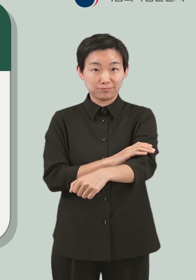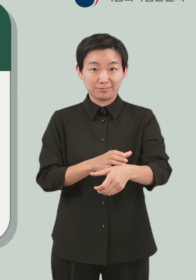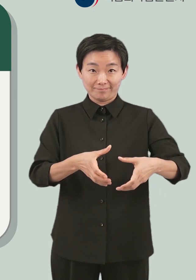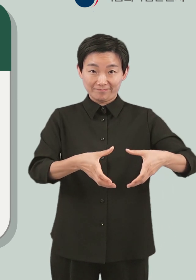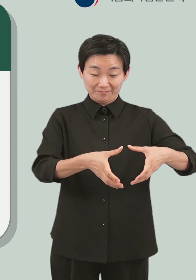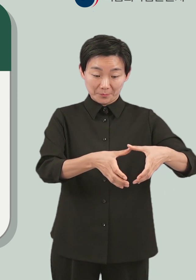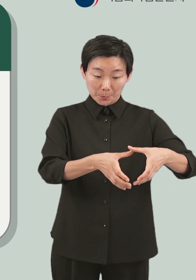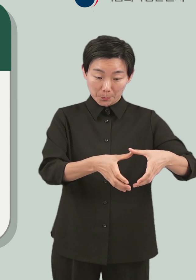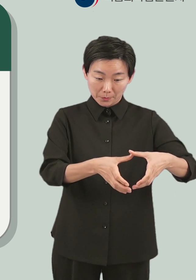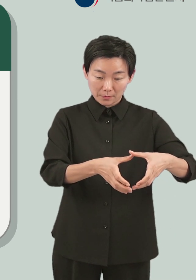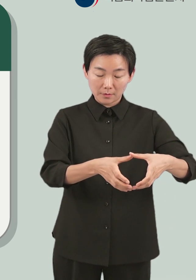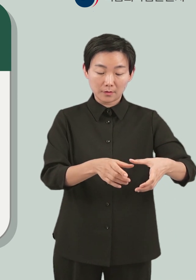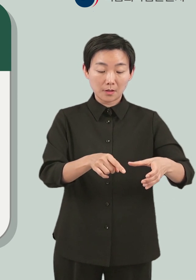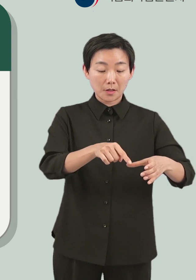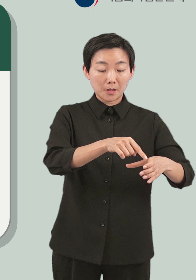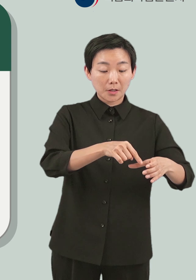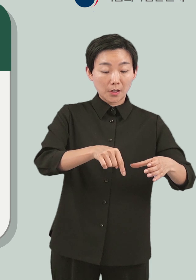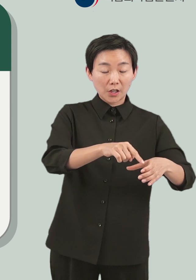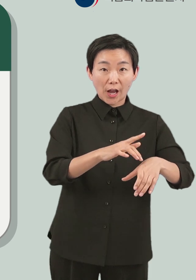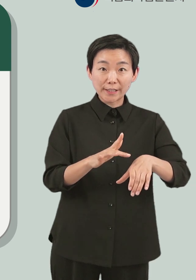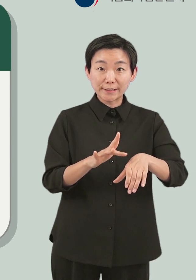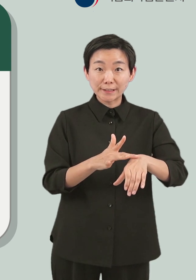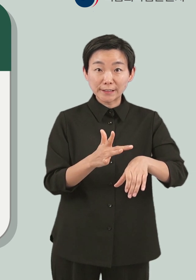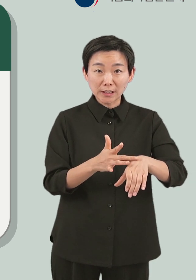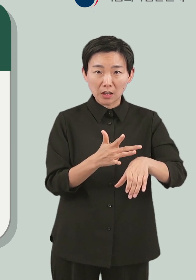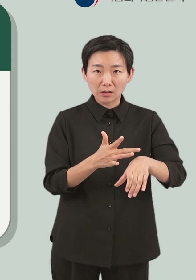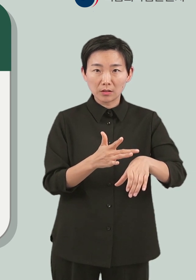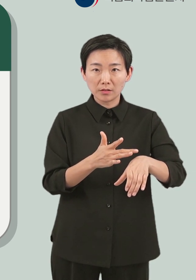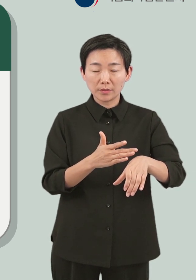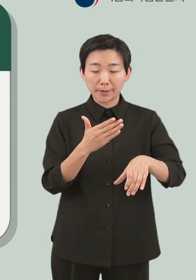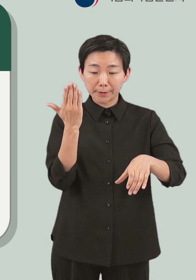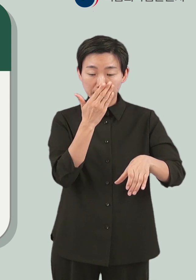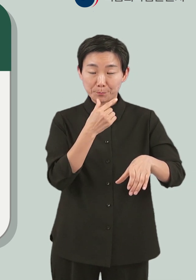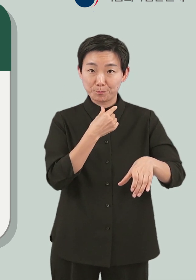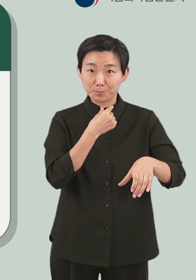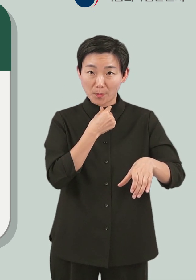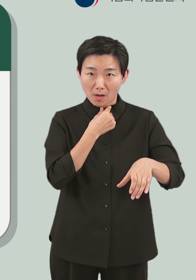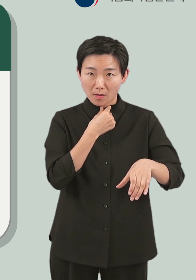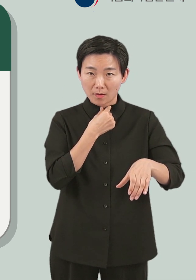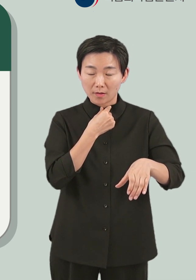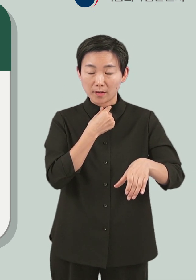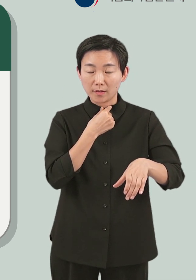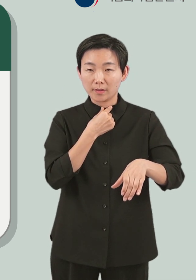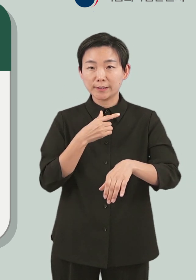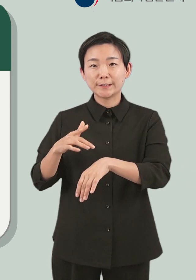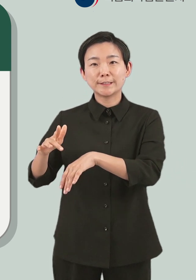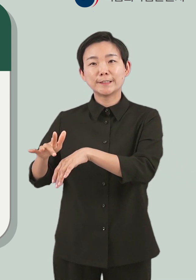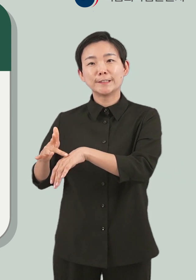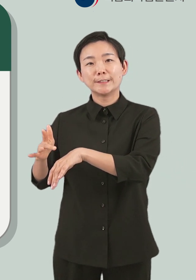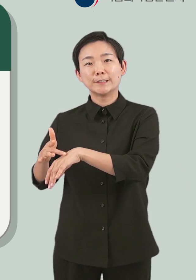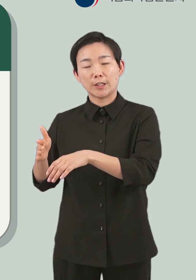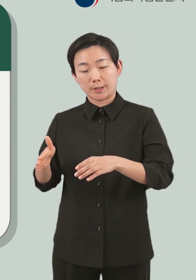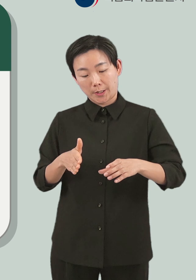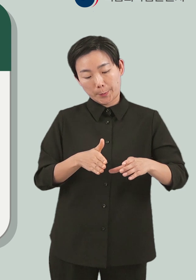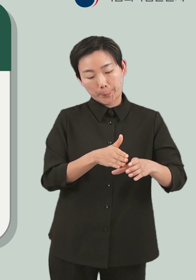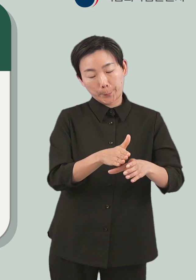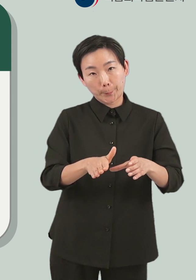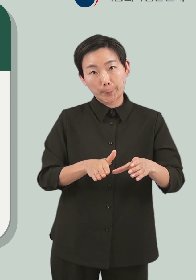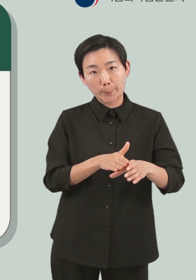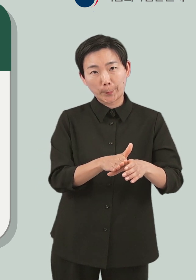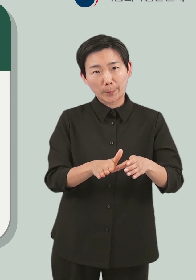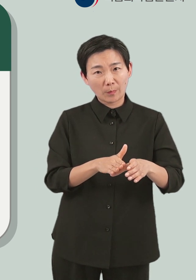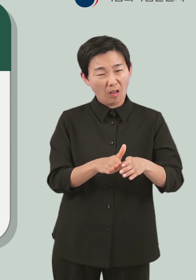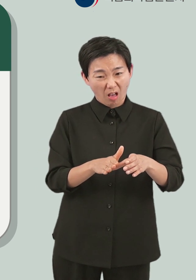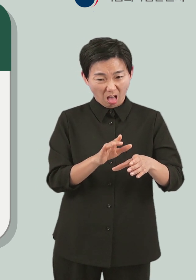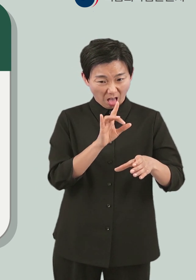본체와 천 커버의 먼지는 부드럽고 마른 천으로 닦습니다. 오염이 심할 경우 물이나 희석한 중성 세제를